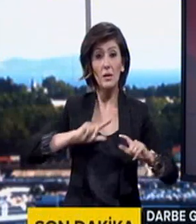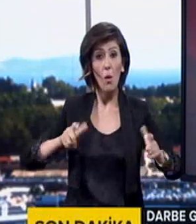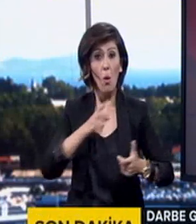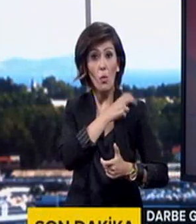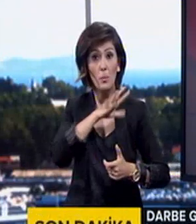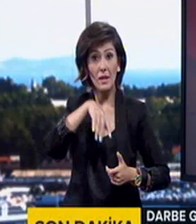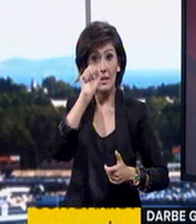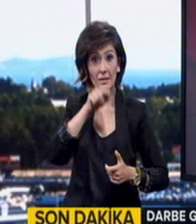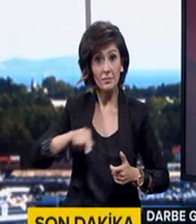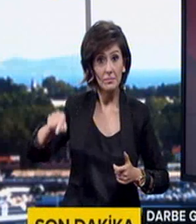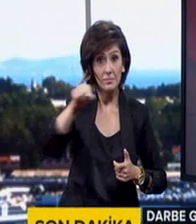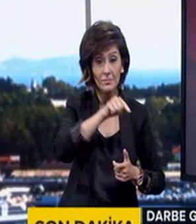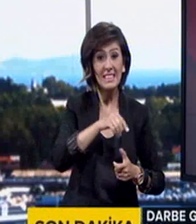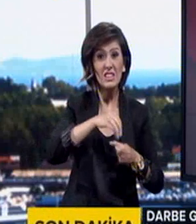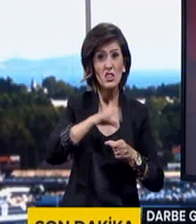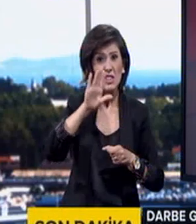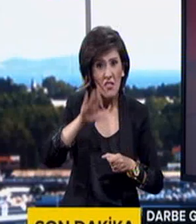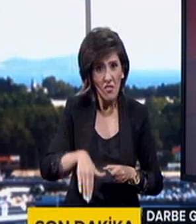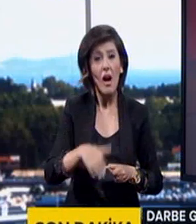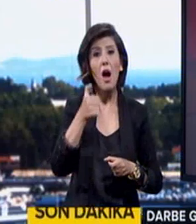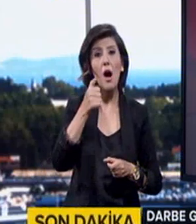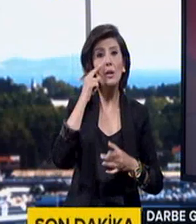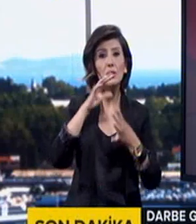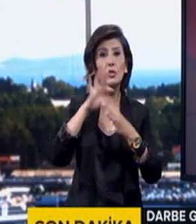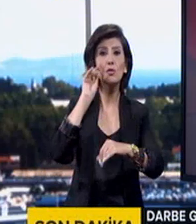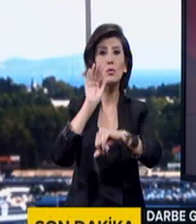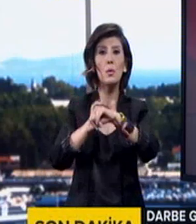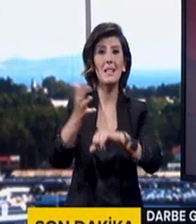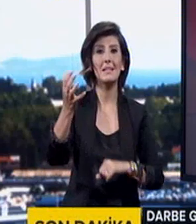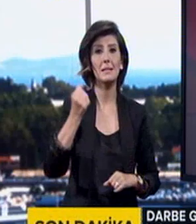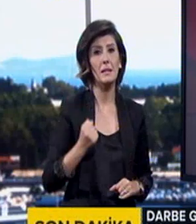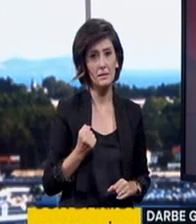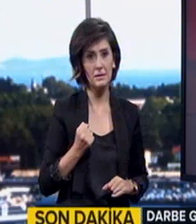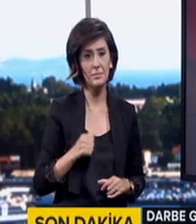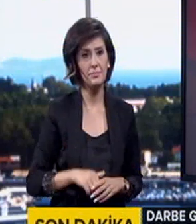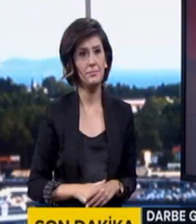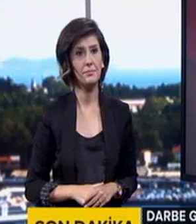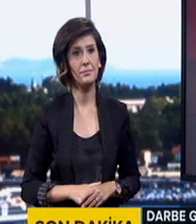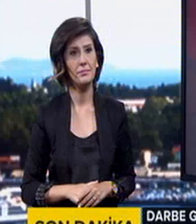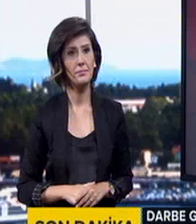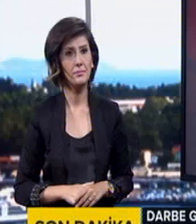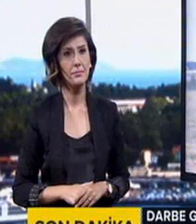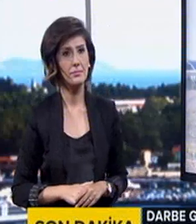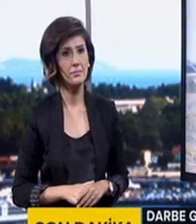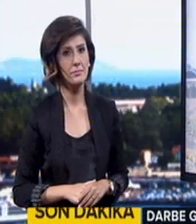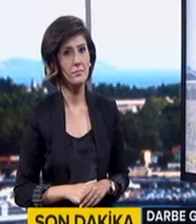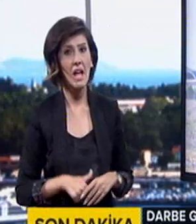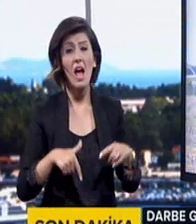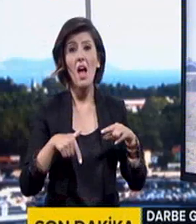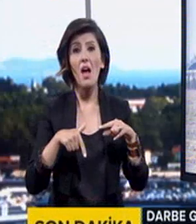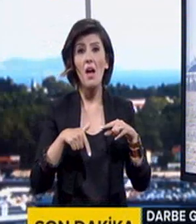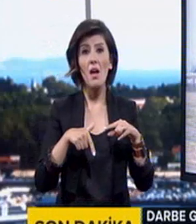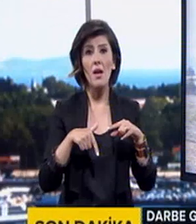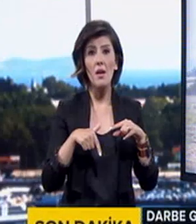Komutanı Kurmay Albay Mustafa Ertürk'ün de aralarında olduğu 6 kişi gözaltına alındı. Nizamiye'den içeriye